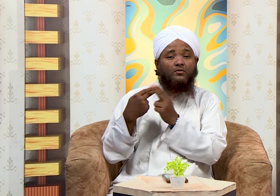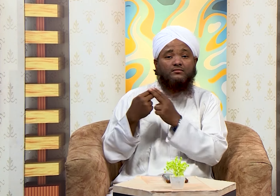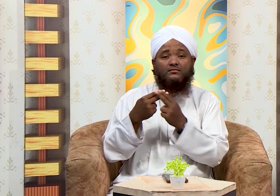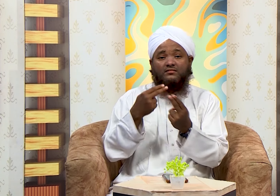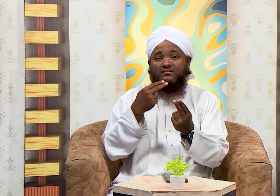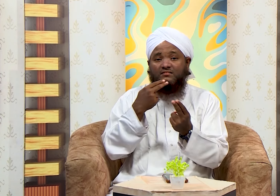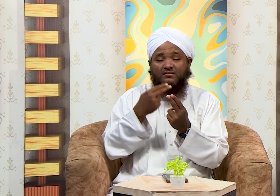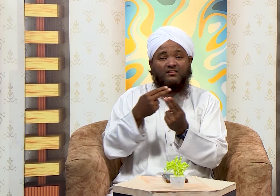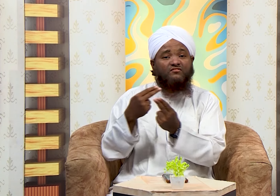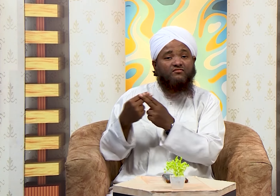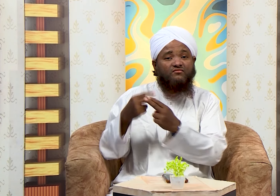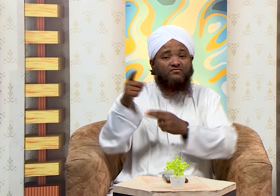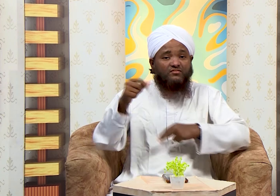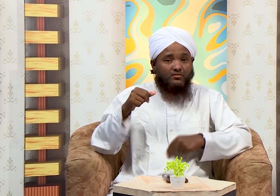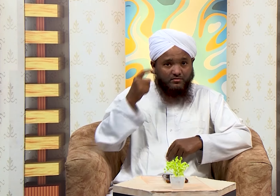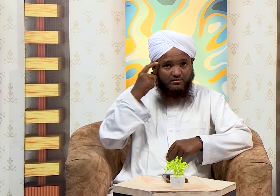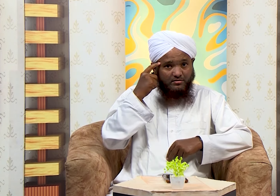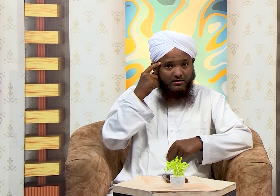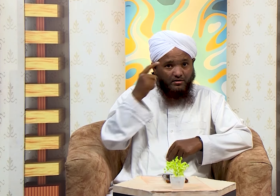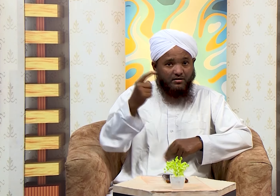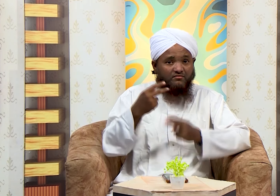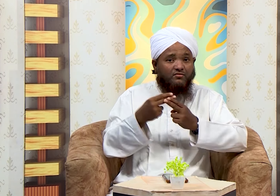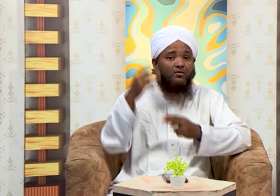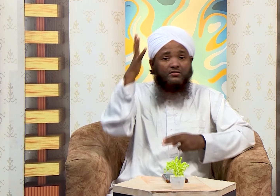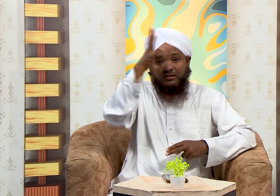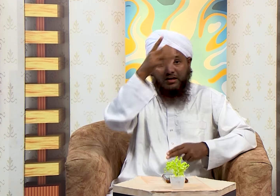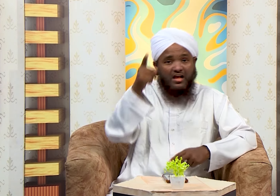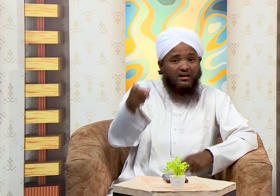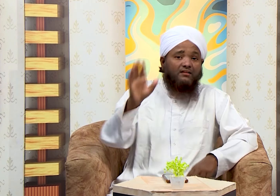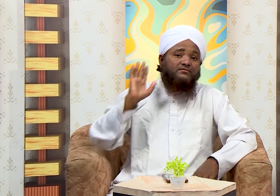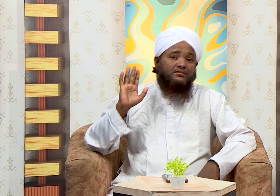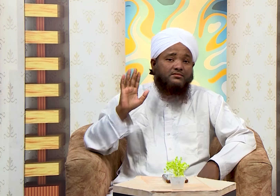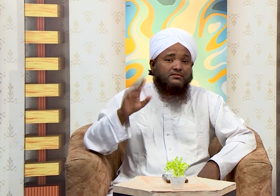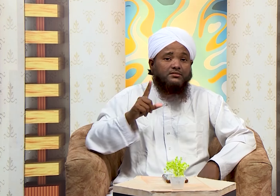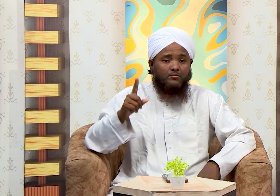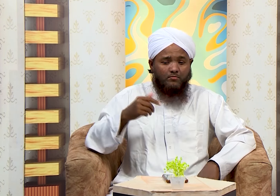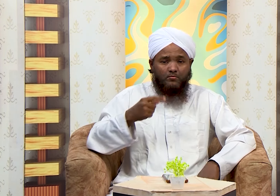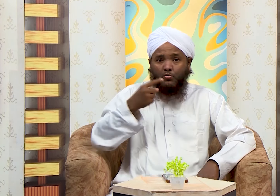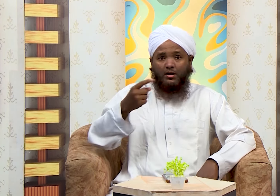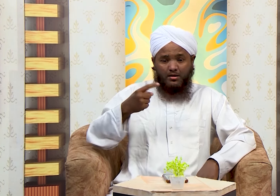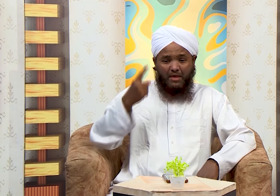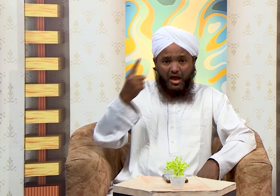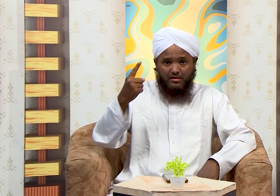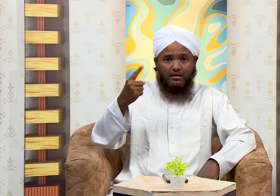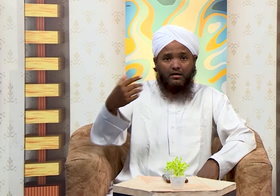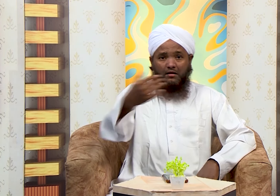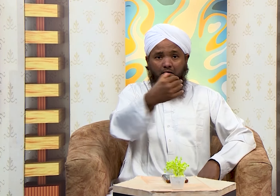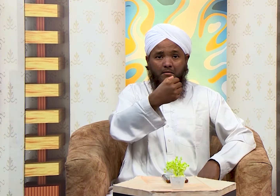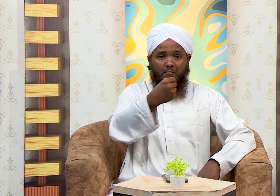پاک نے بیان کیا ہے اللہ برکبیرہ فرعون کون جس نے خدائی کا دعویٰ کیا تھا ماظر اللہ جو اپنے آپ کو